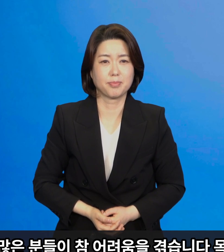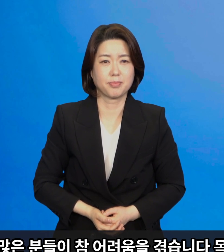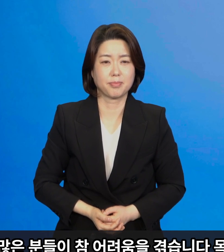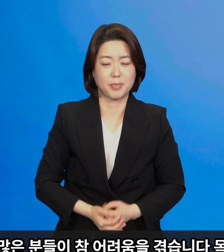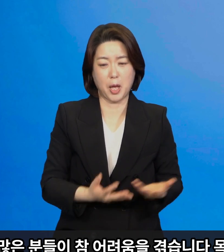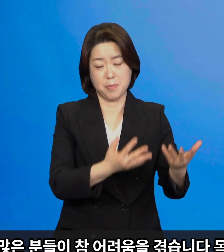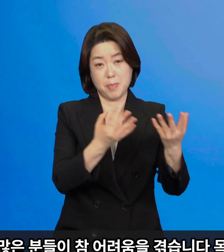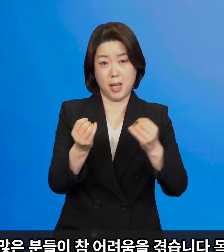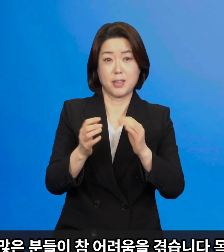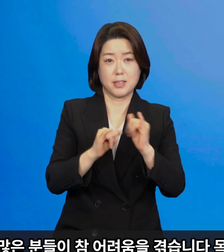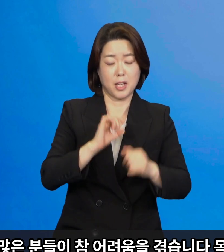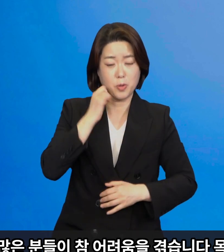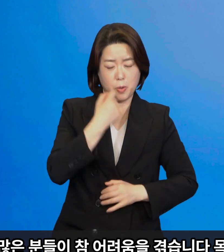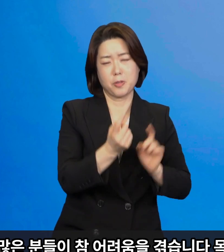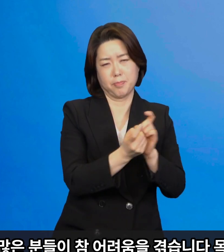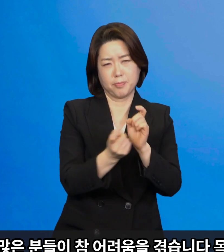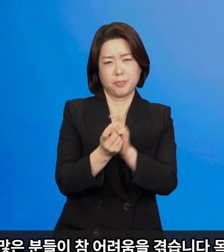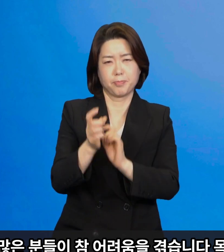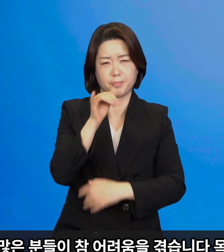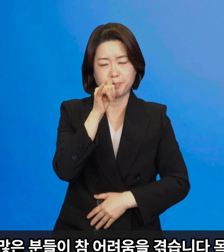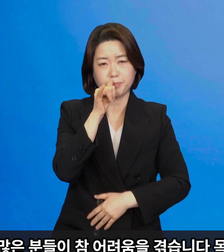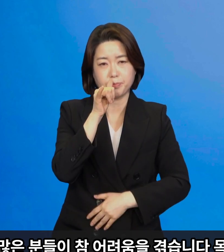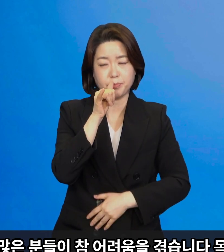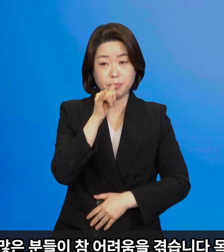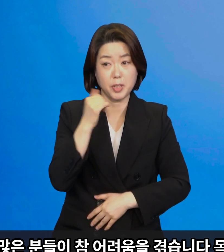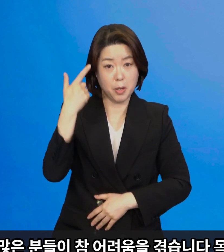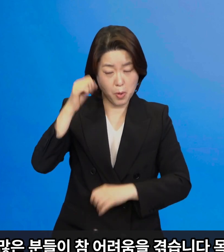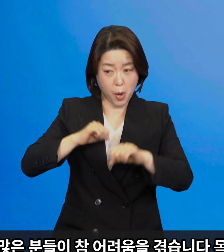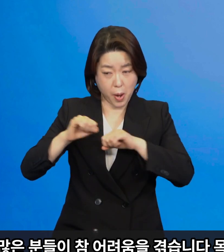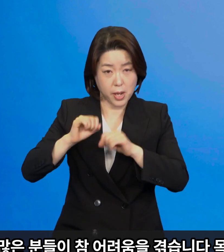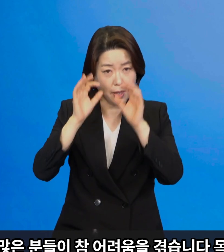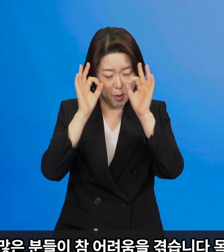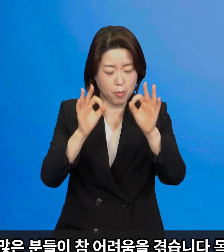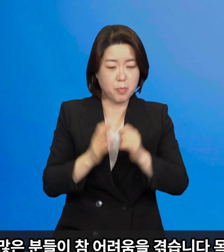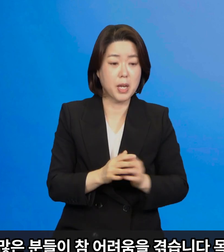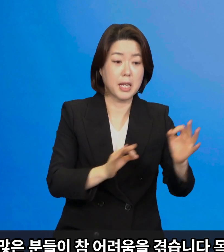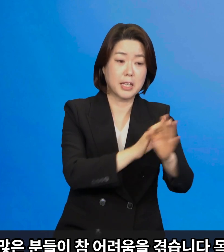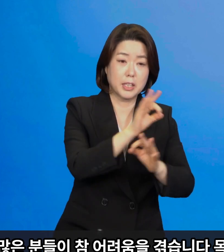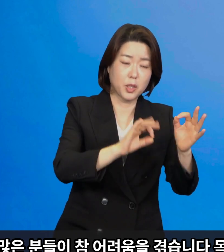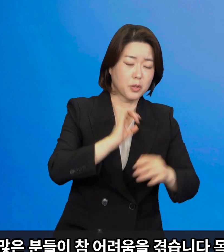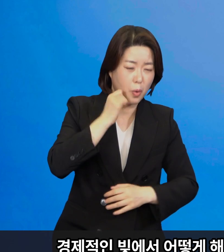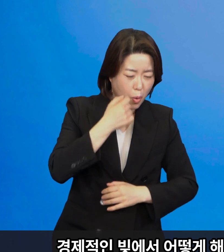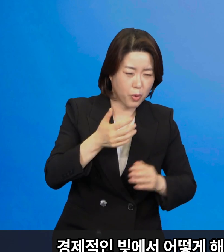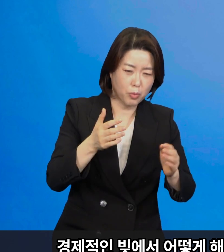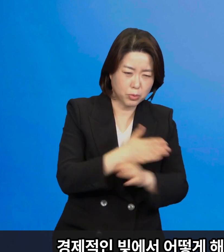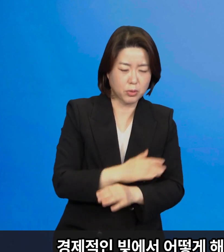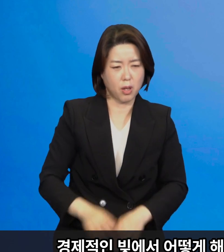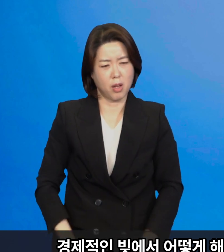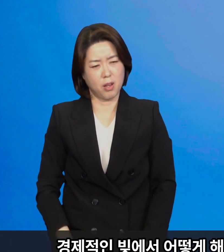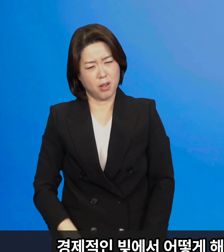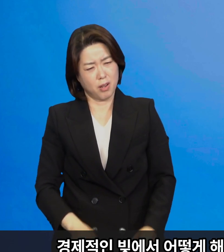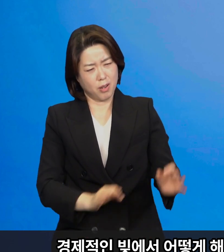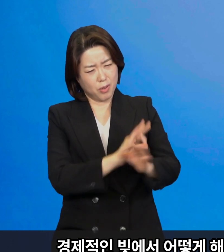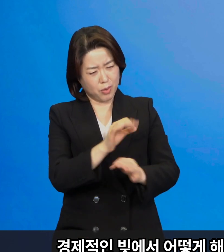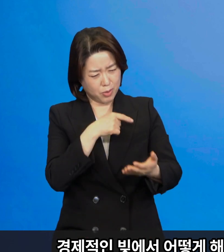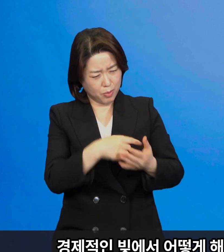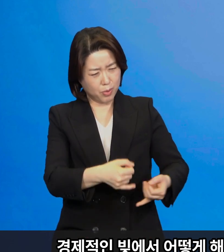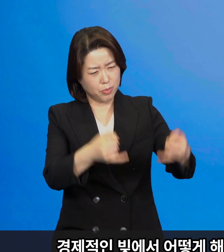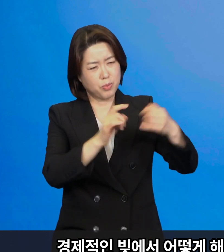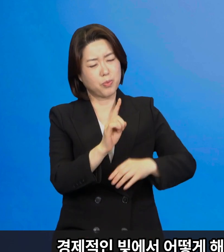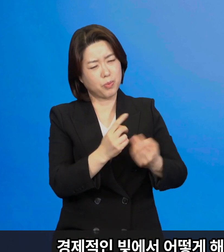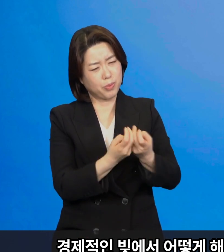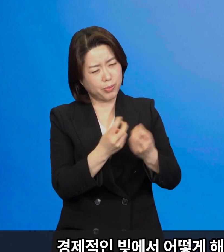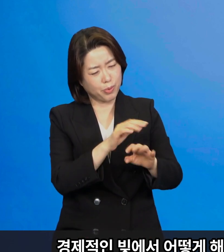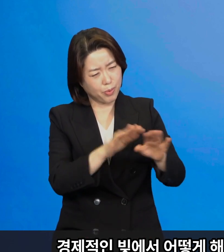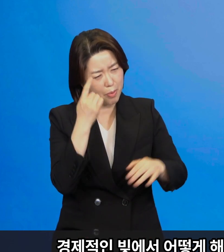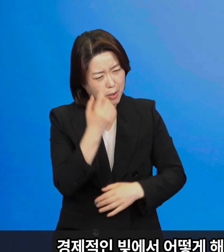많은 분들이 참 어려움을 겪습니다. 목회를 하다 보면 참 경제적인 어려움부터, 이 경제적인 빚에서 어떻게 해결할